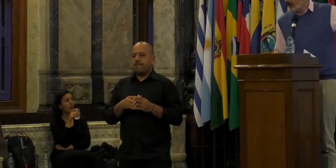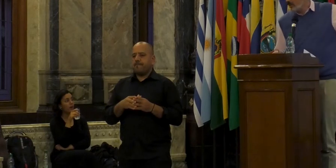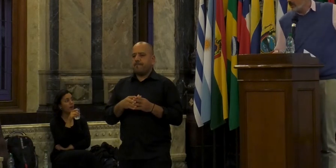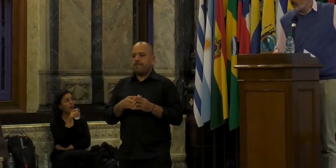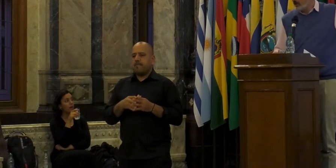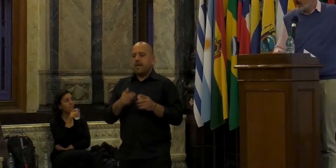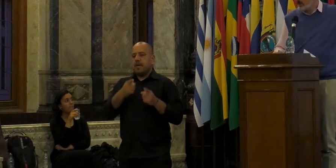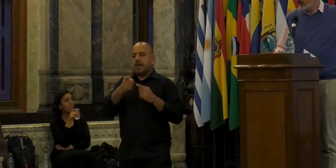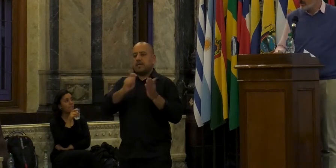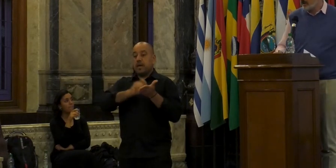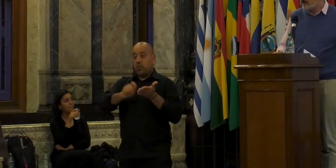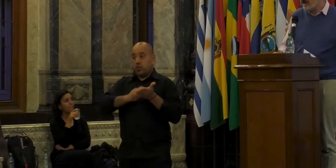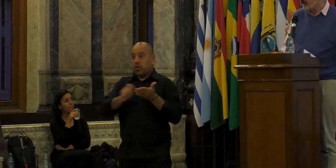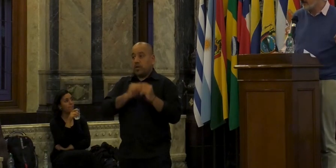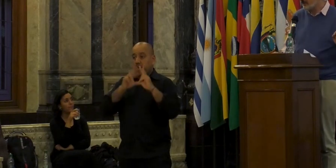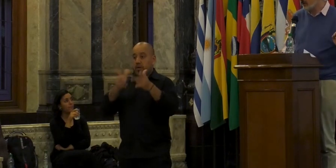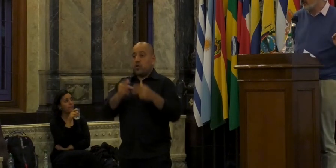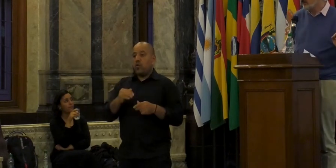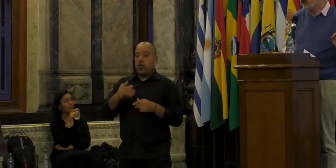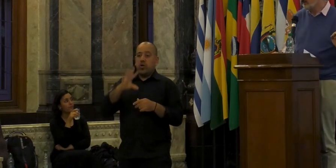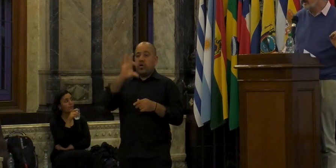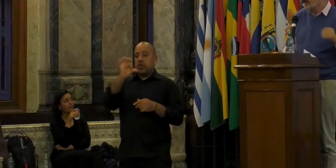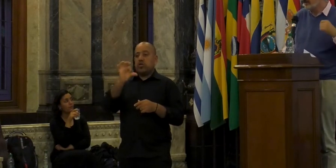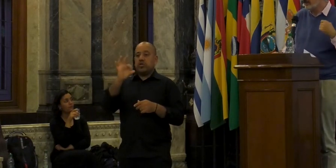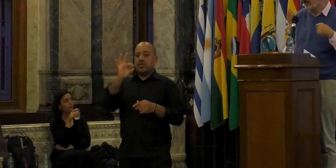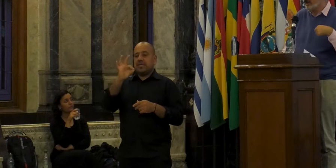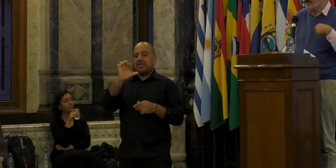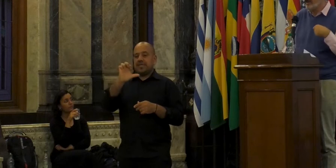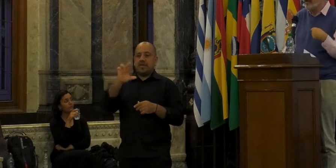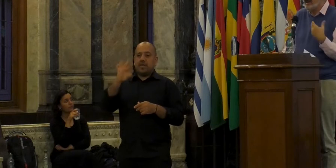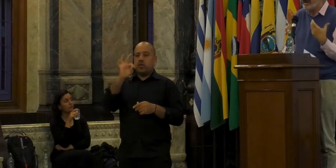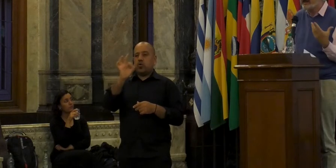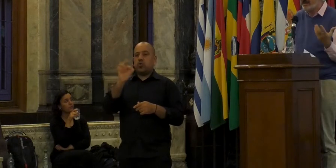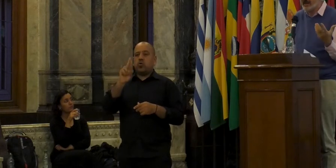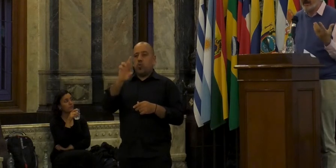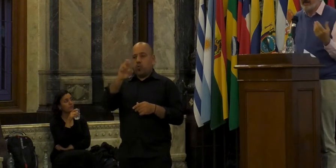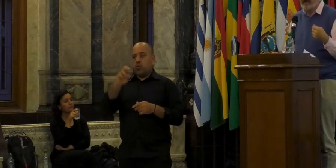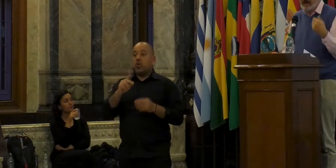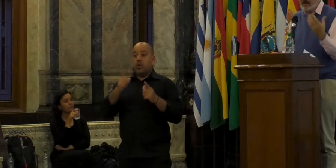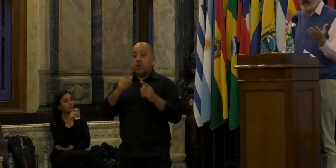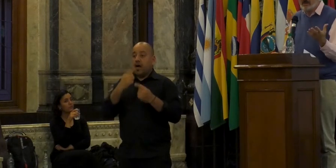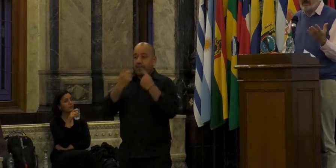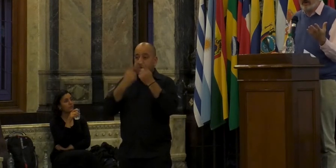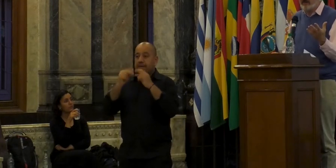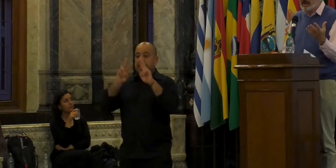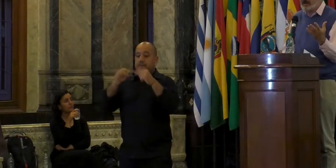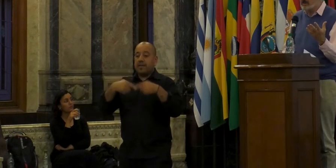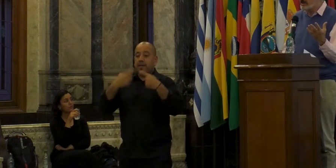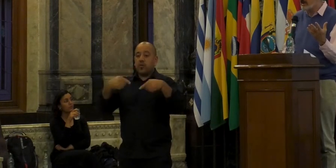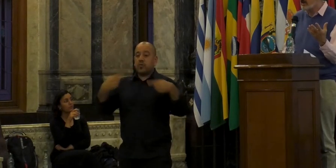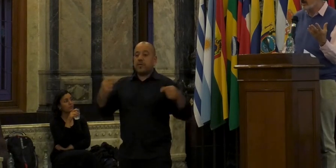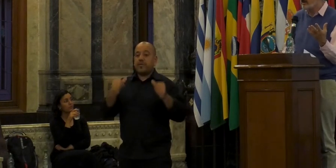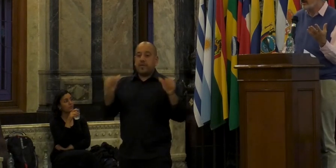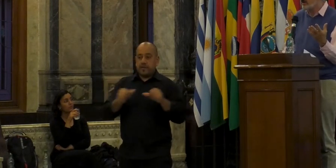ese autor que os recomiendo mucho, que es Michel de Certeau. Michel de Certeau hablaba de maneras de hacer. Finalmente, una etnografía de